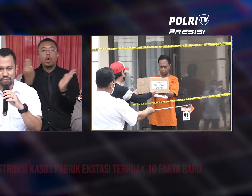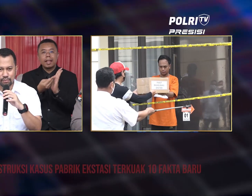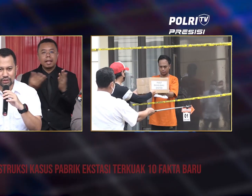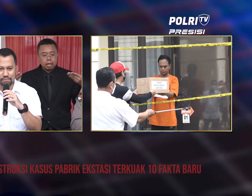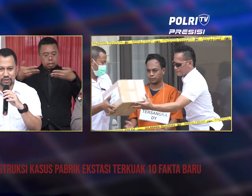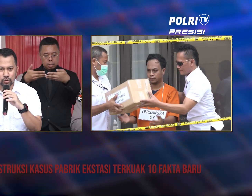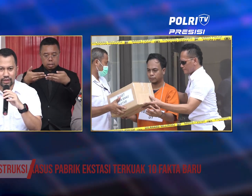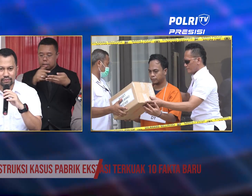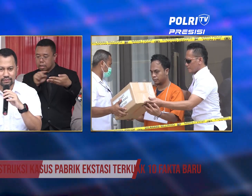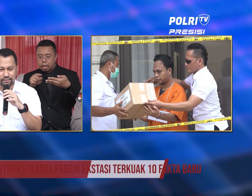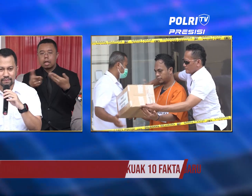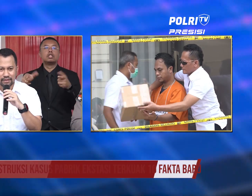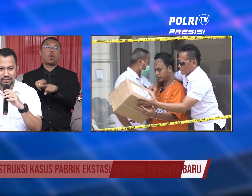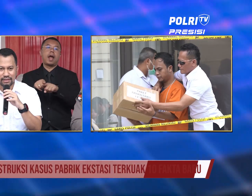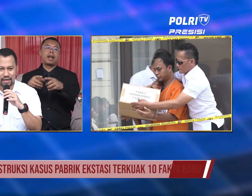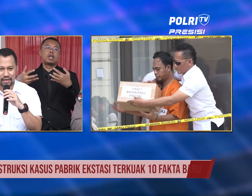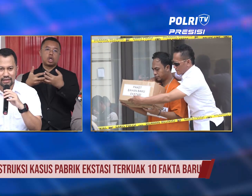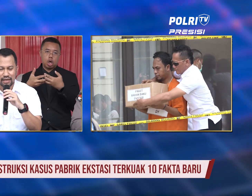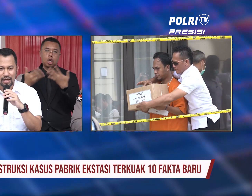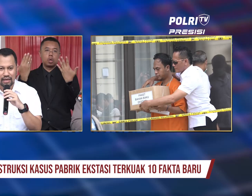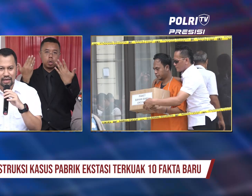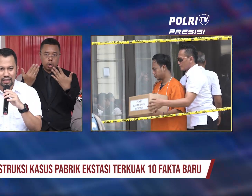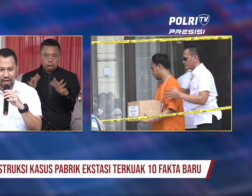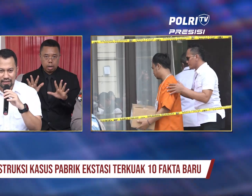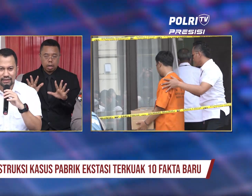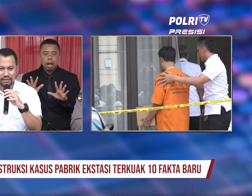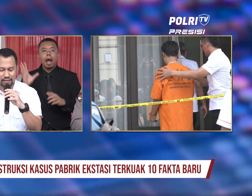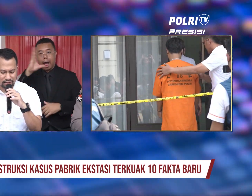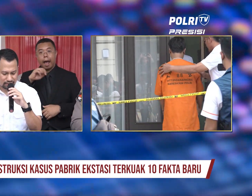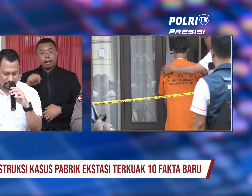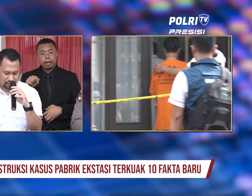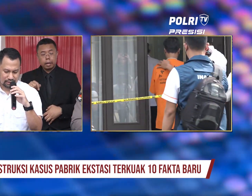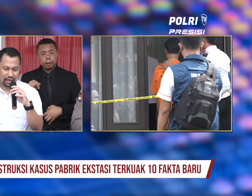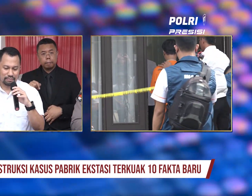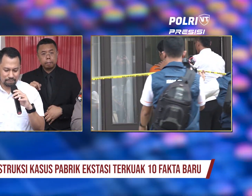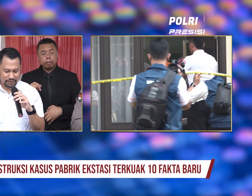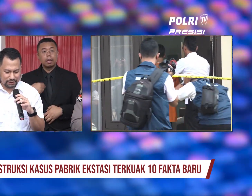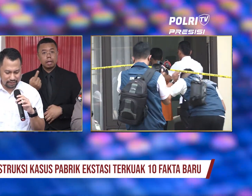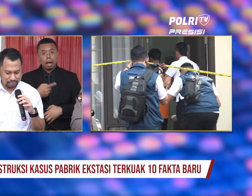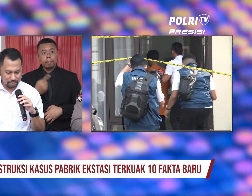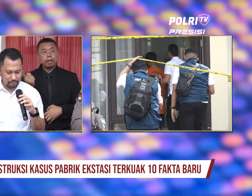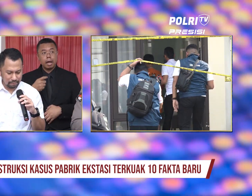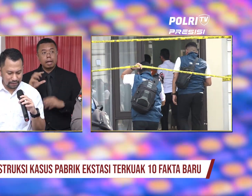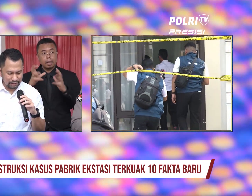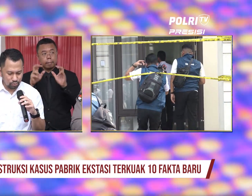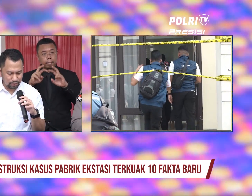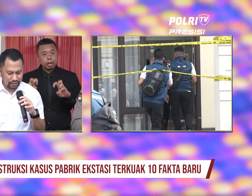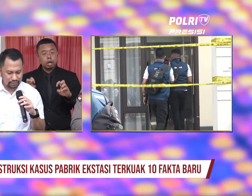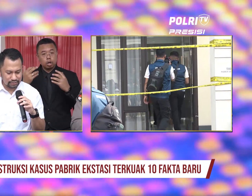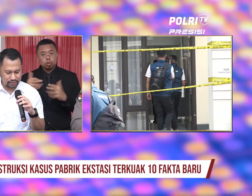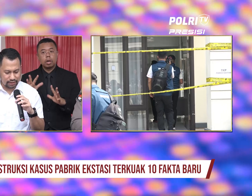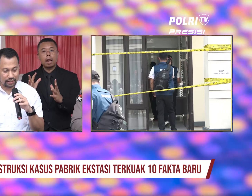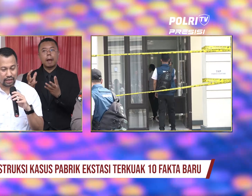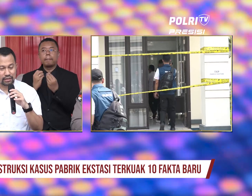kita membuatkan persesuaian. Sehingga hari ini kami penyidik